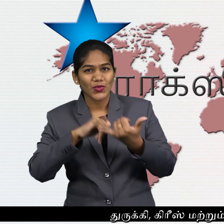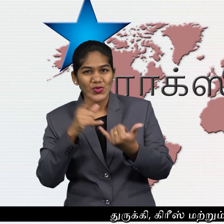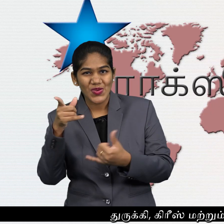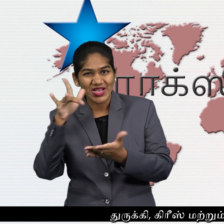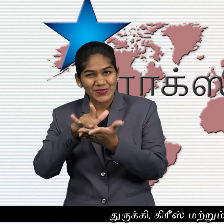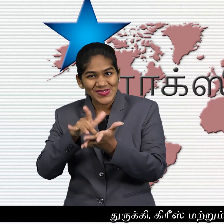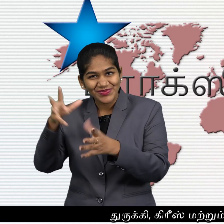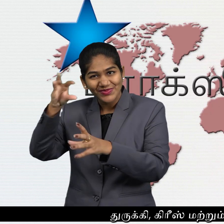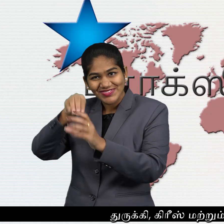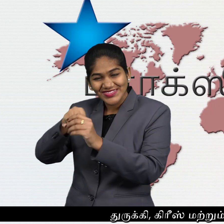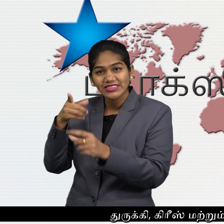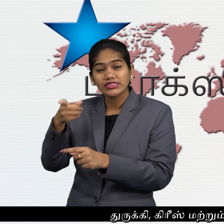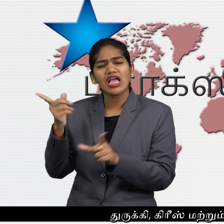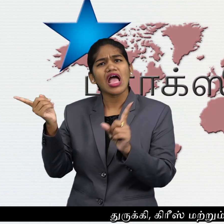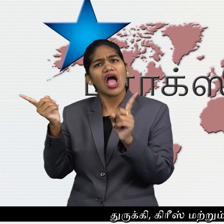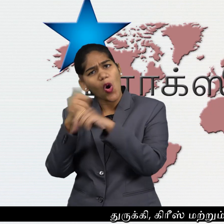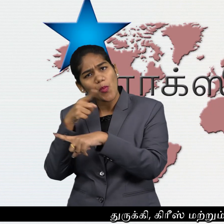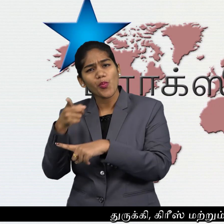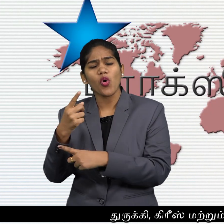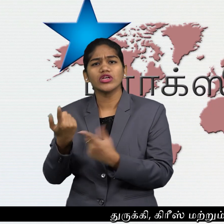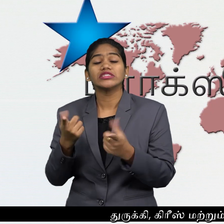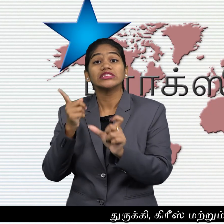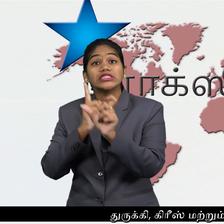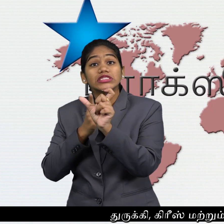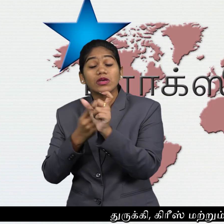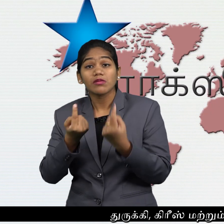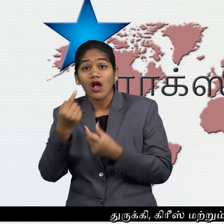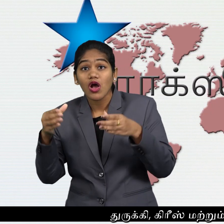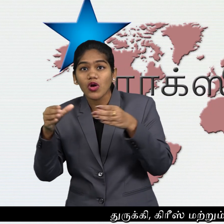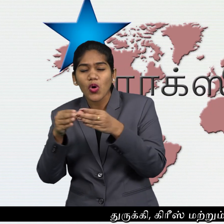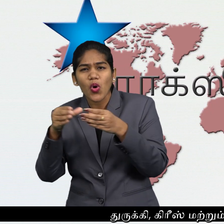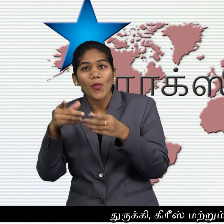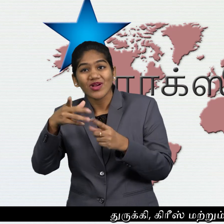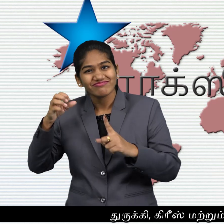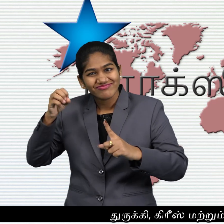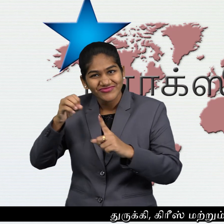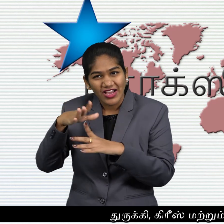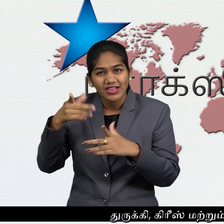துருக்கி, கிரீஸ் மற்றும் லத்தீன் அமெரிக்காவில்